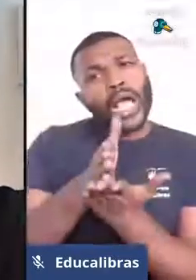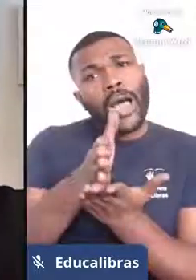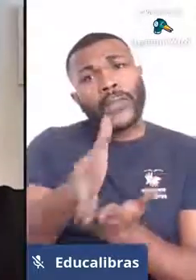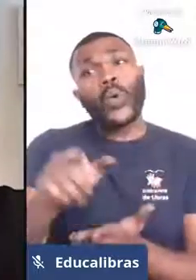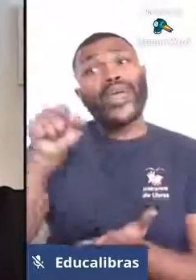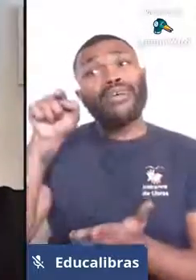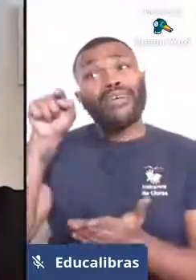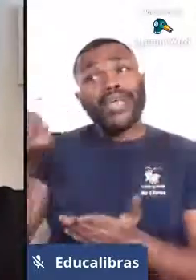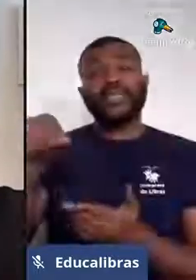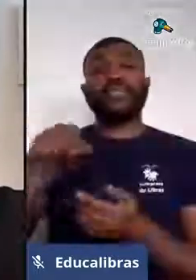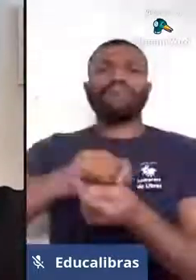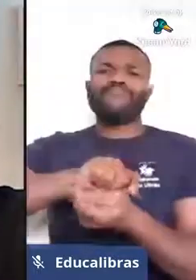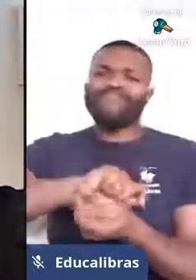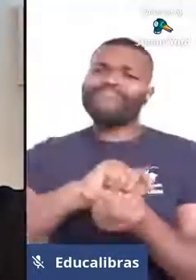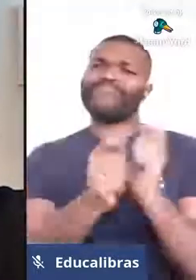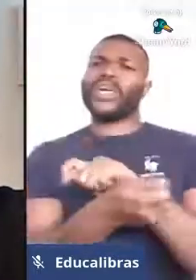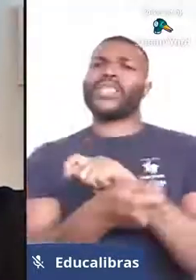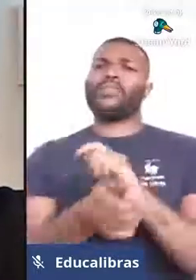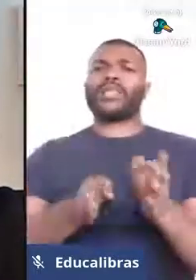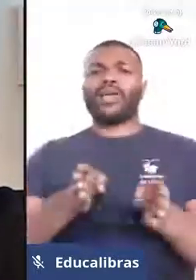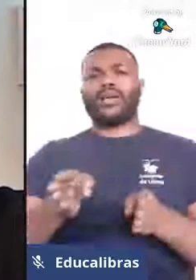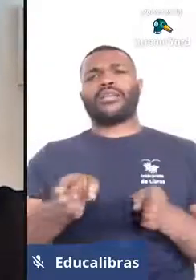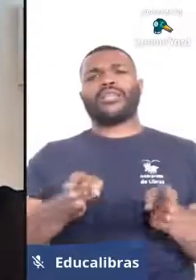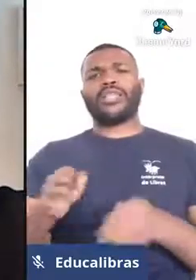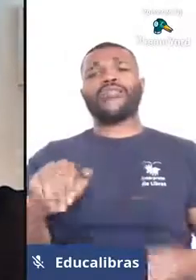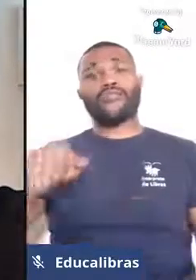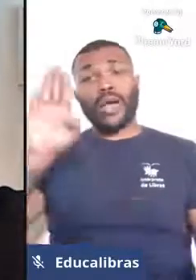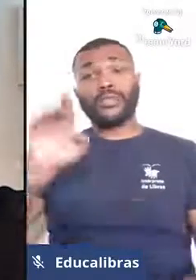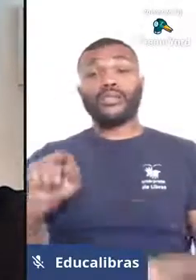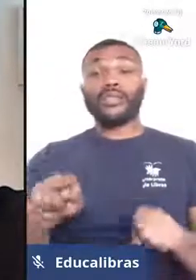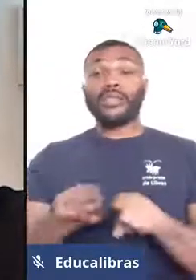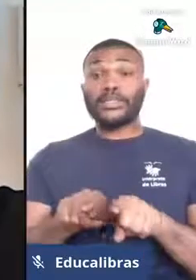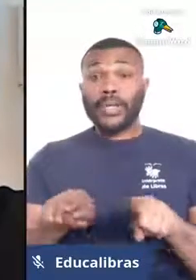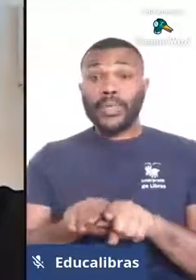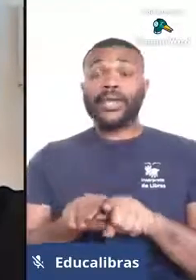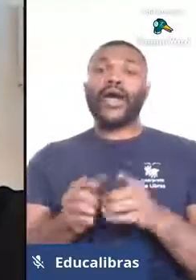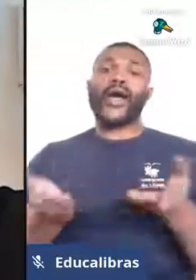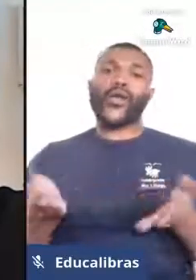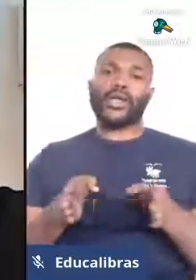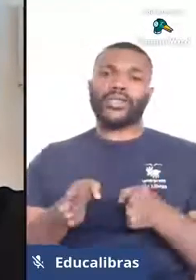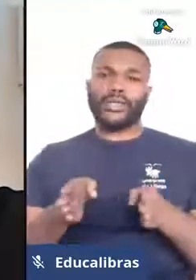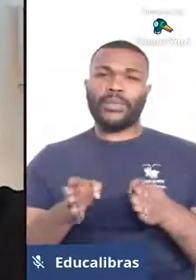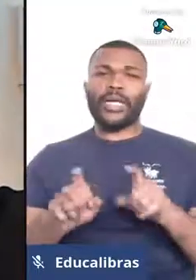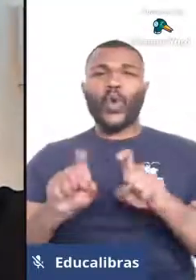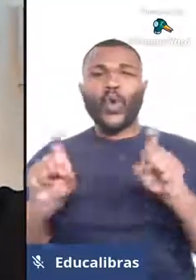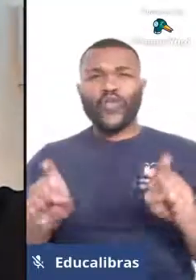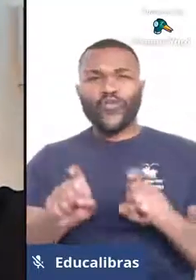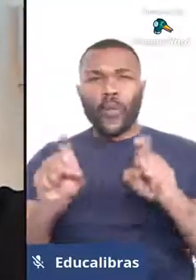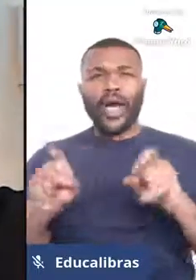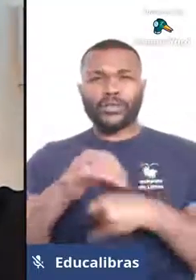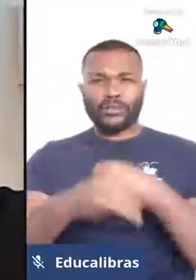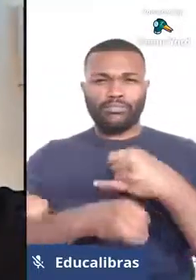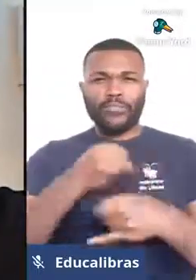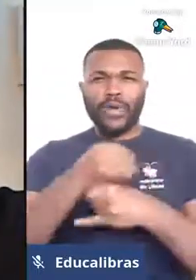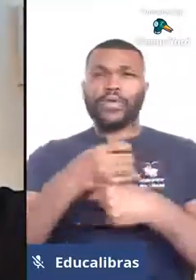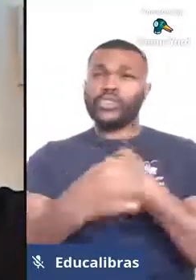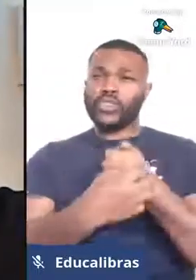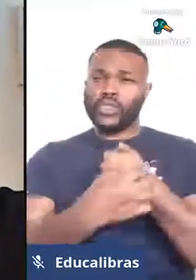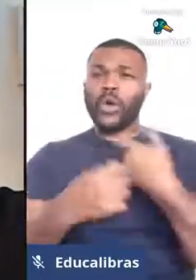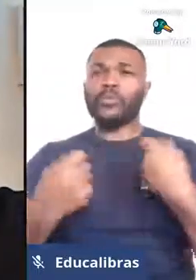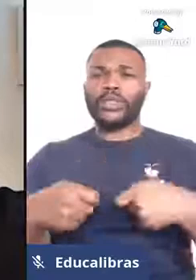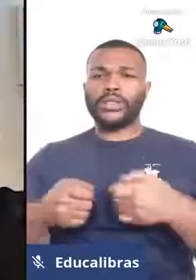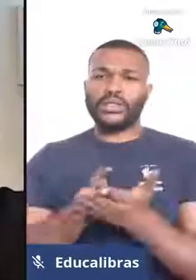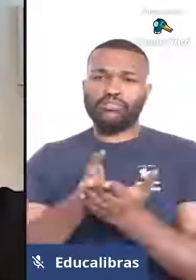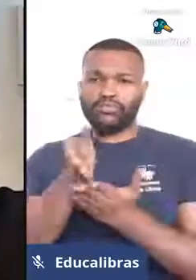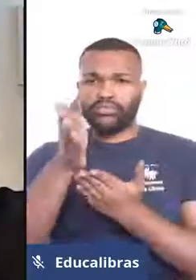conteúdo mais acessível. E a questão da acessibilidade digital, que certamente é um caminho a ser percorrido.